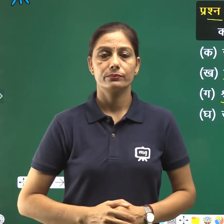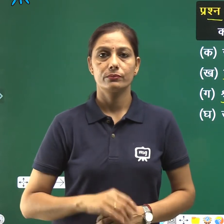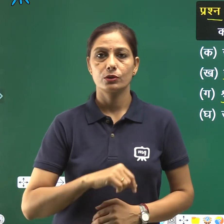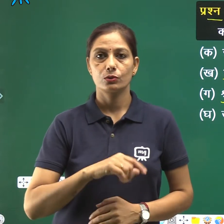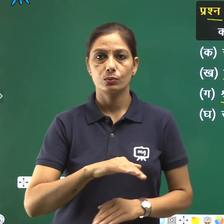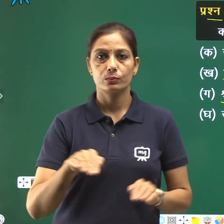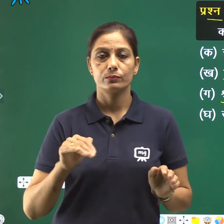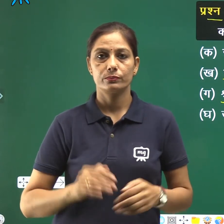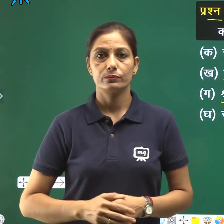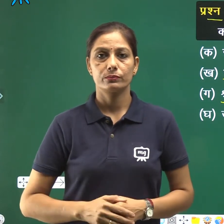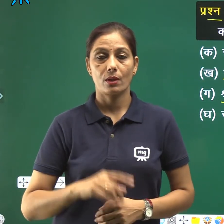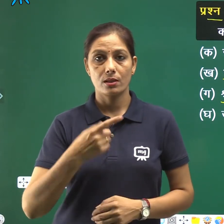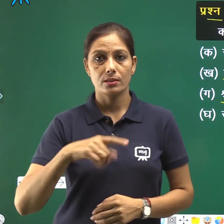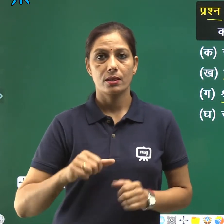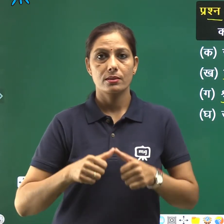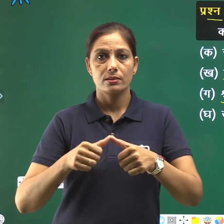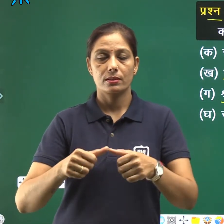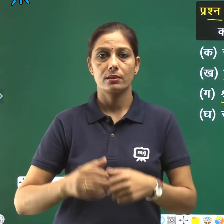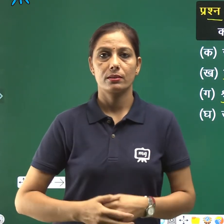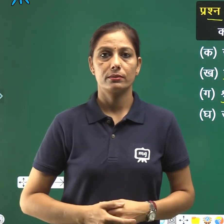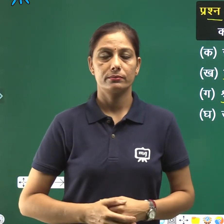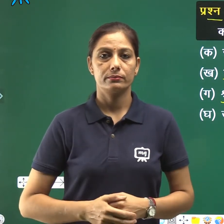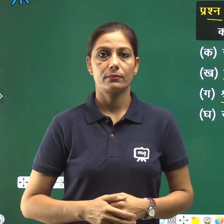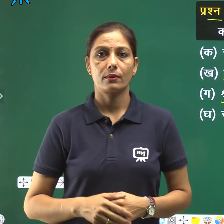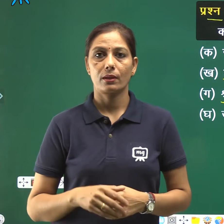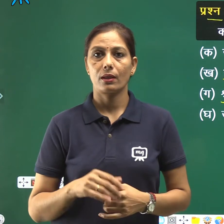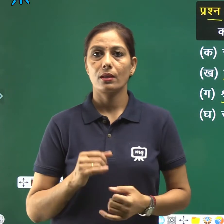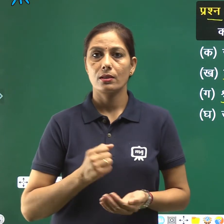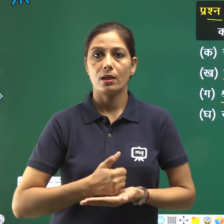बच्चों, सही उत्तर है संगतकार।